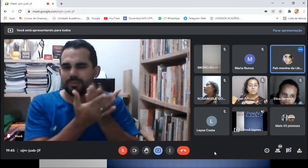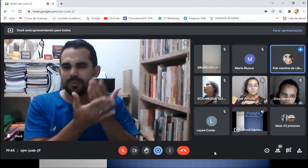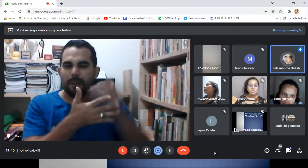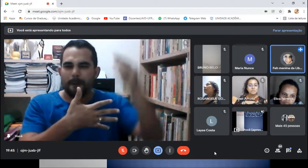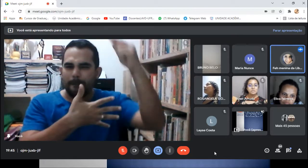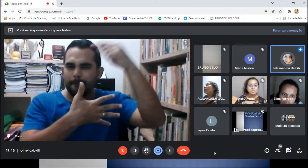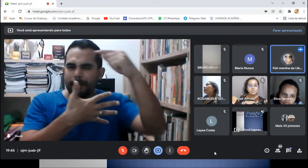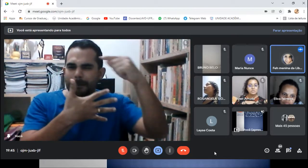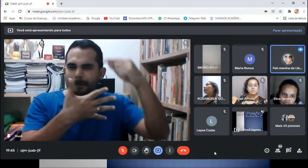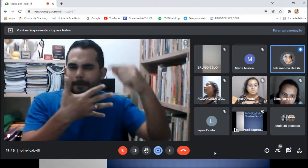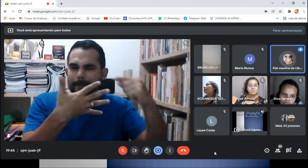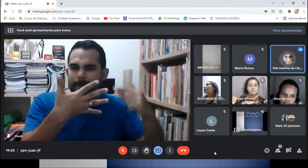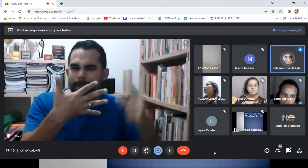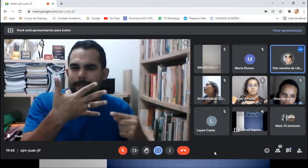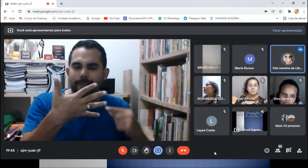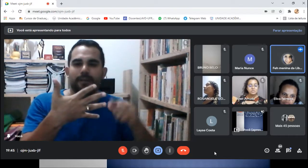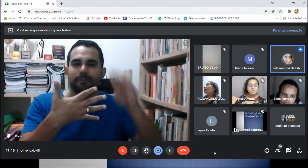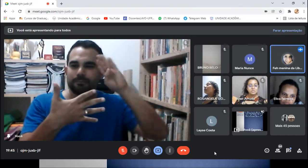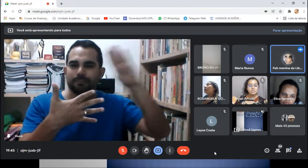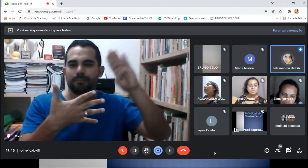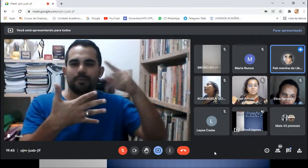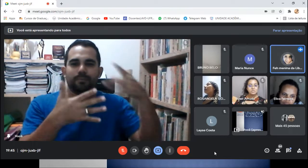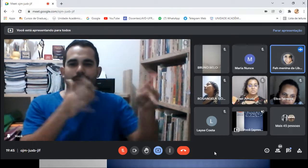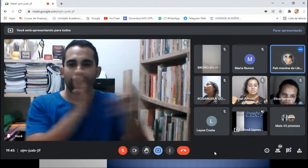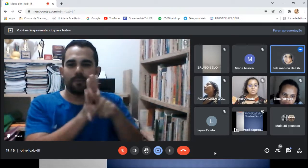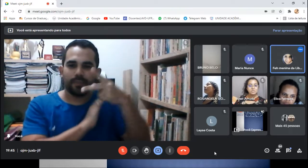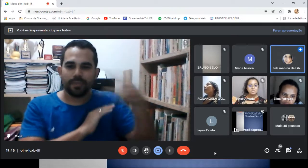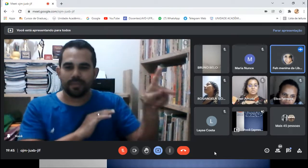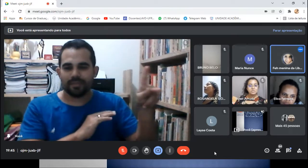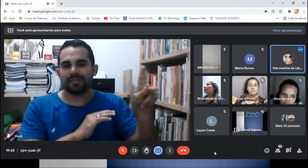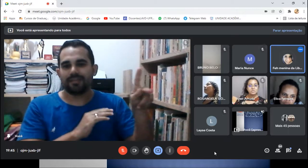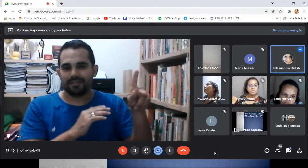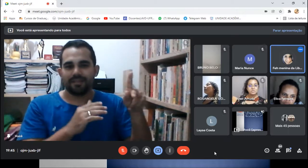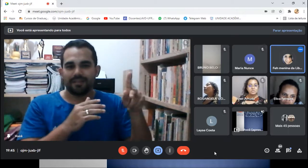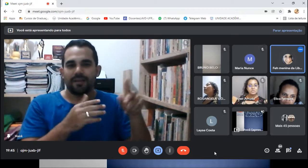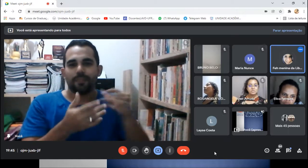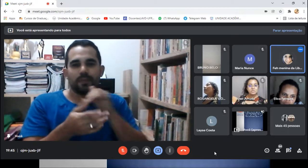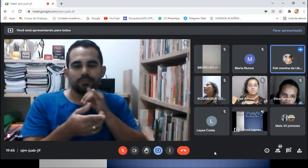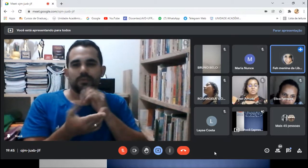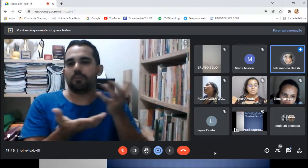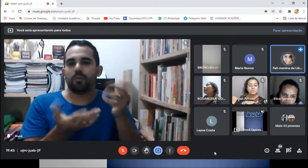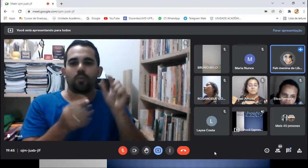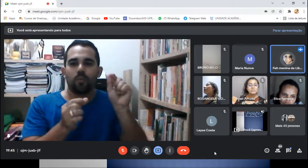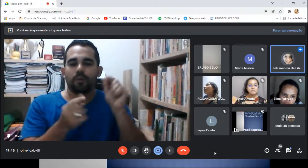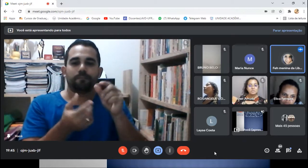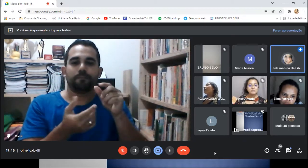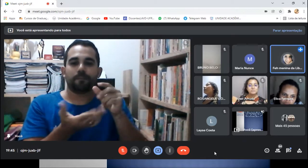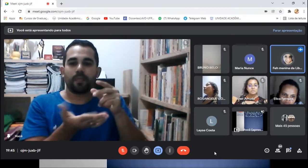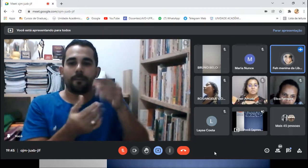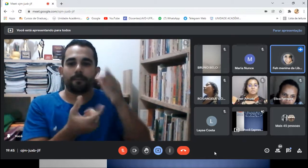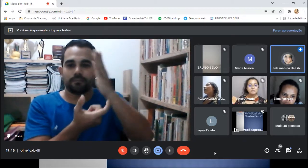Ela tem vários estudos com várias vertentes, que se referem muitas vezes